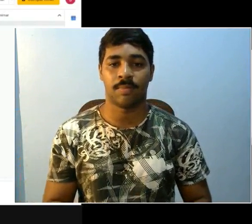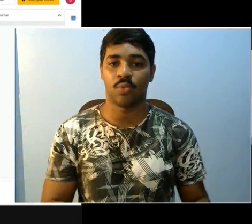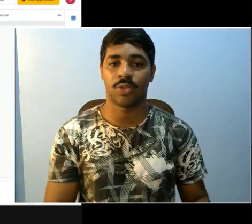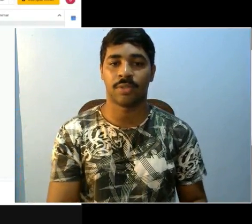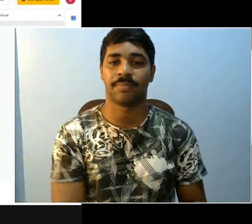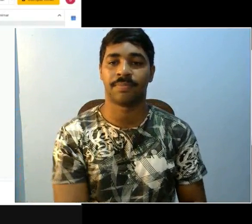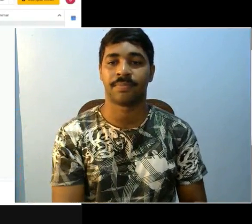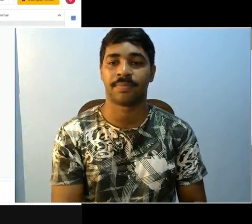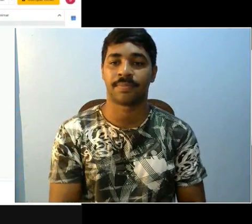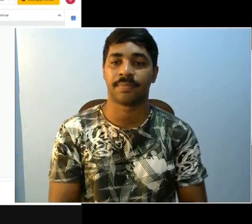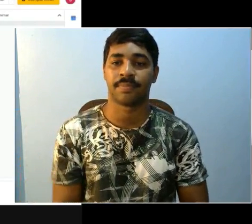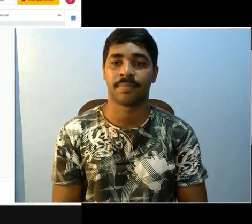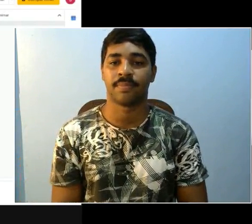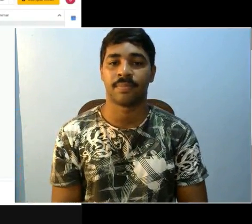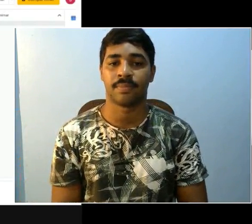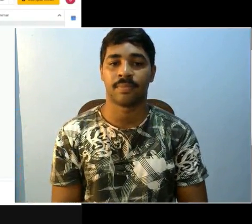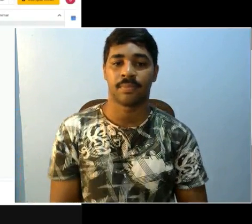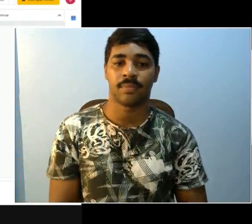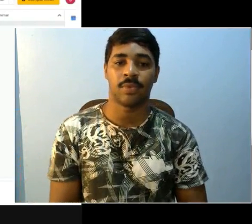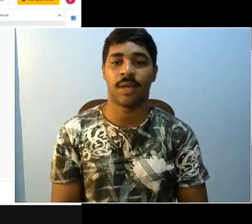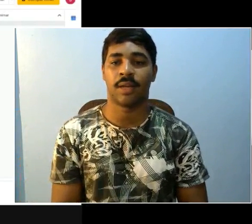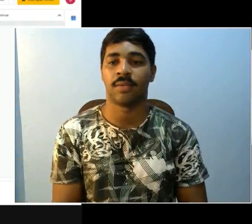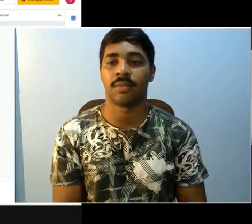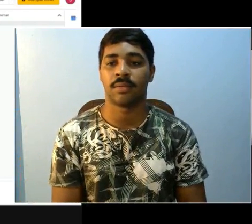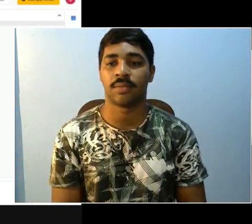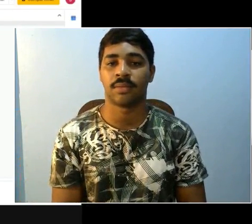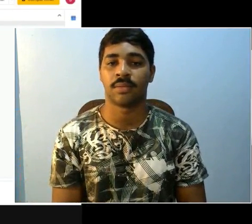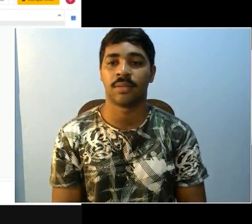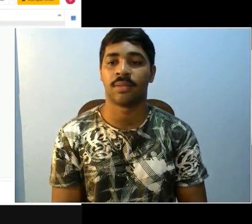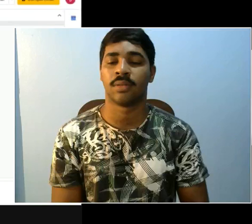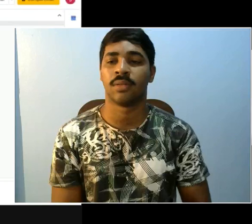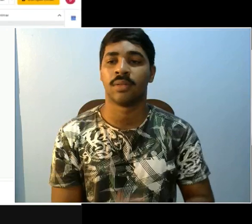Tá. Uhum. Aí é o seguinte,